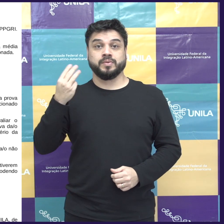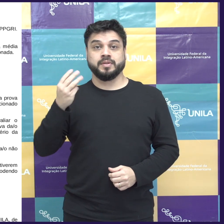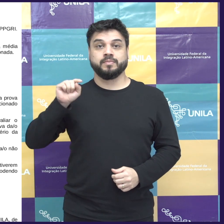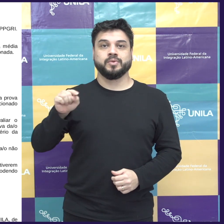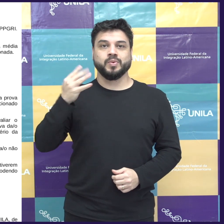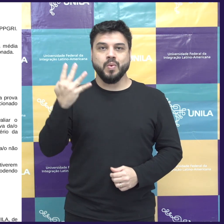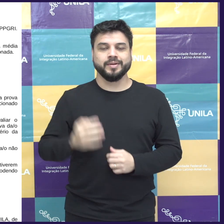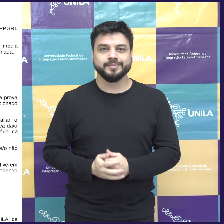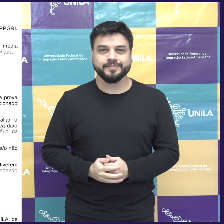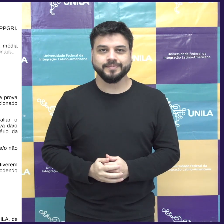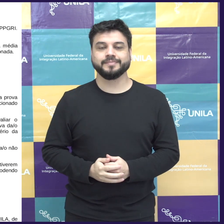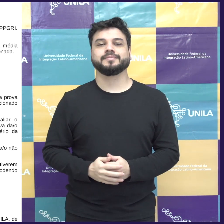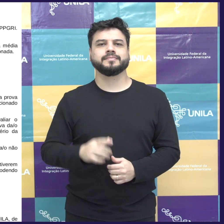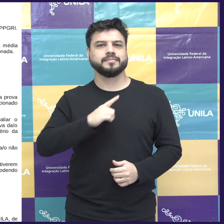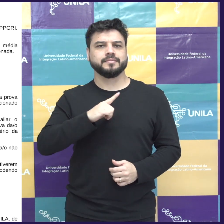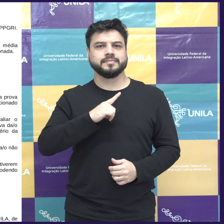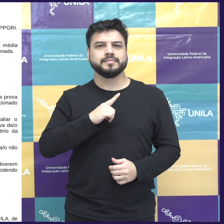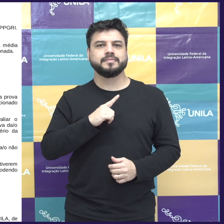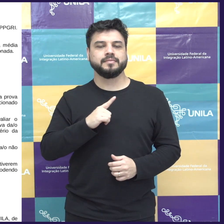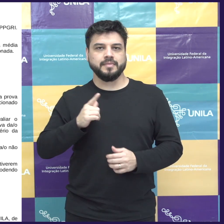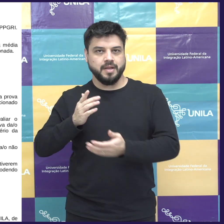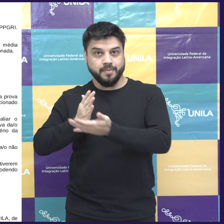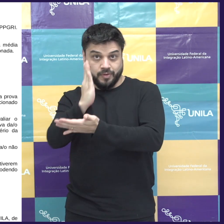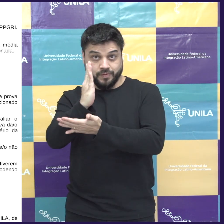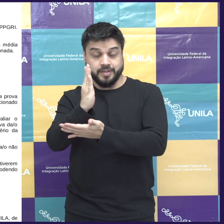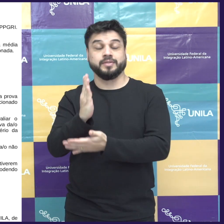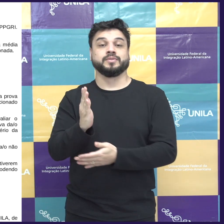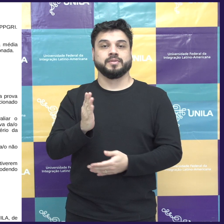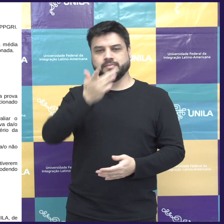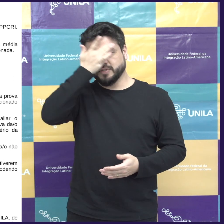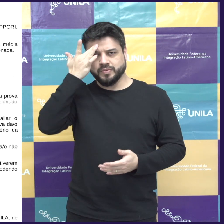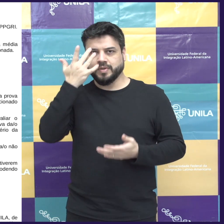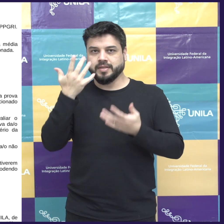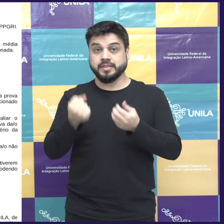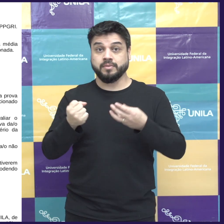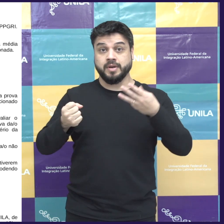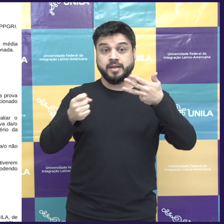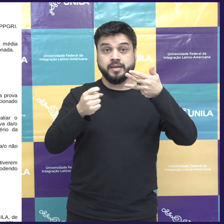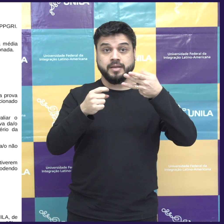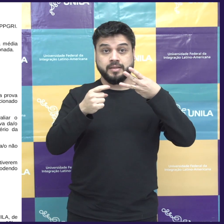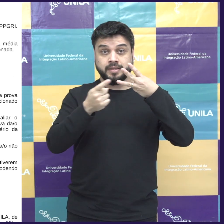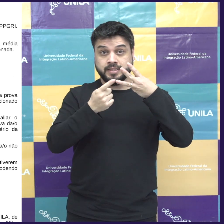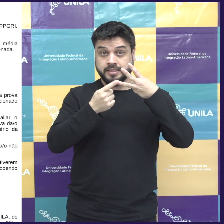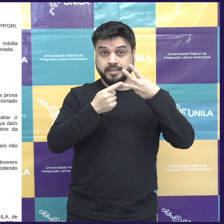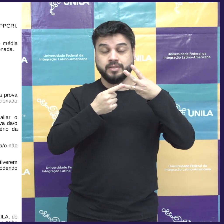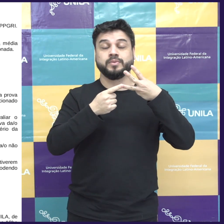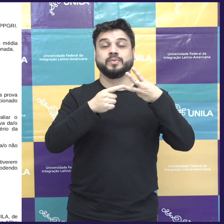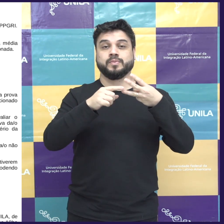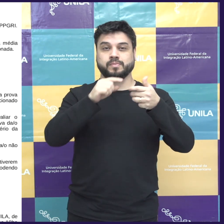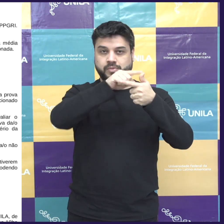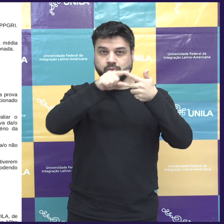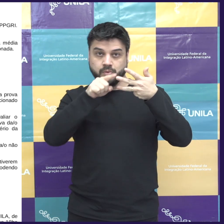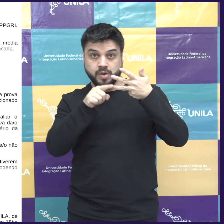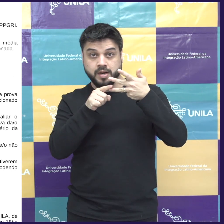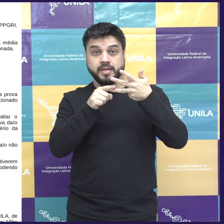5.3.4. Serão considerados aprovados para a terceira etapa aqueles que